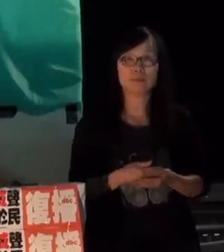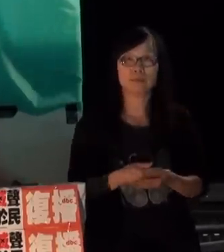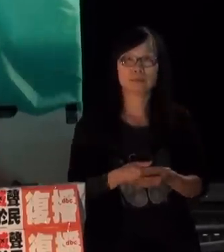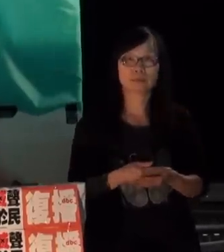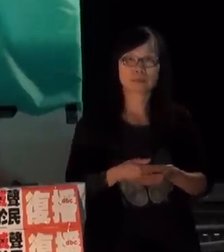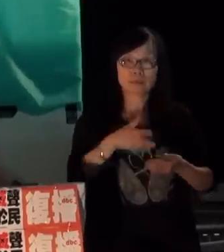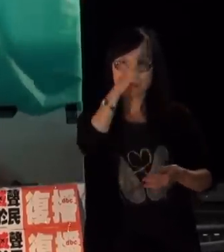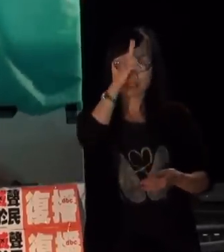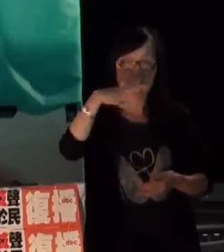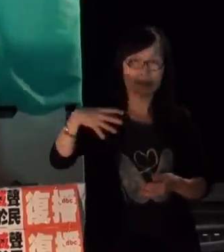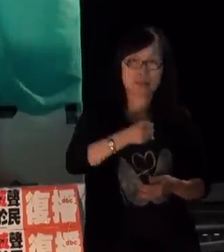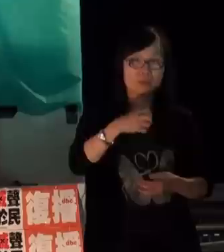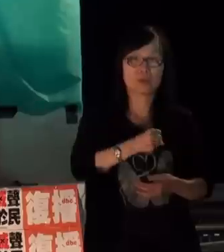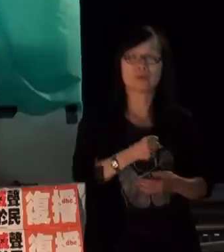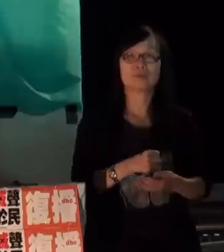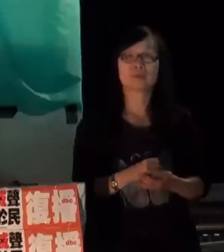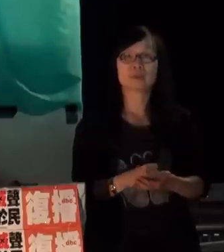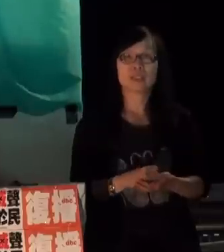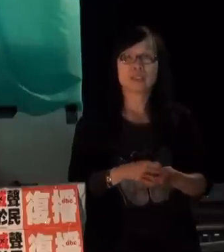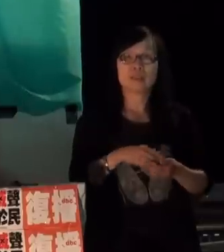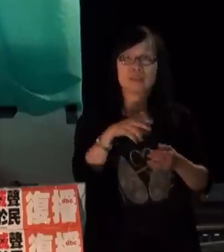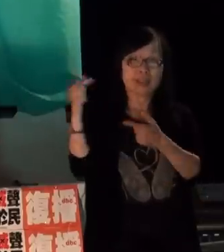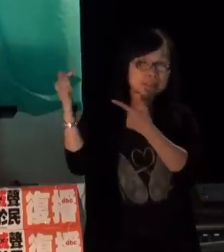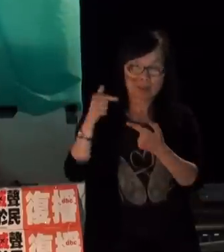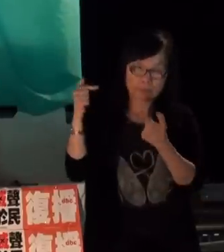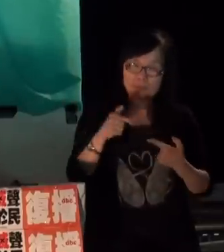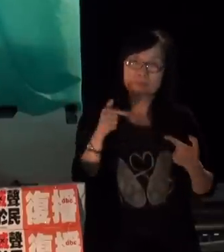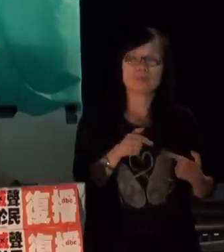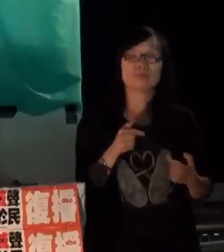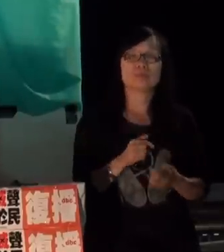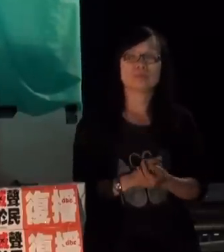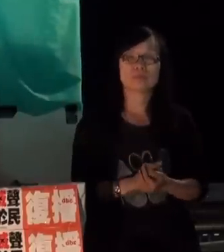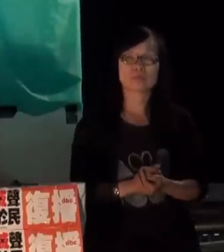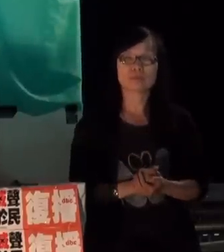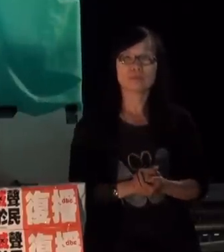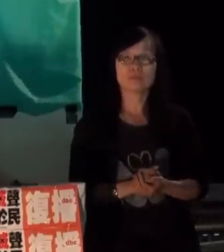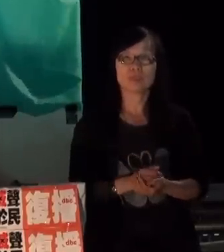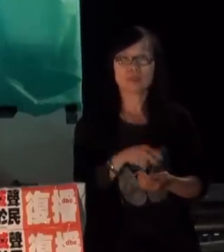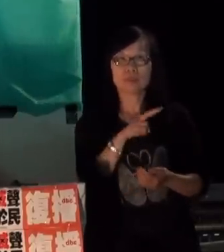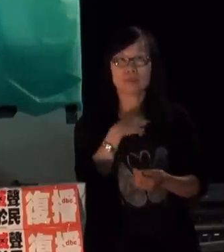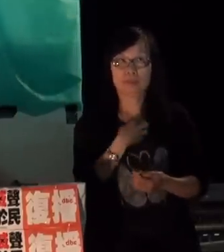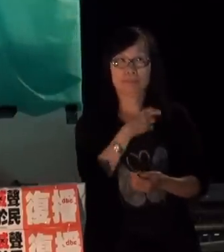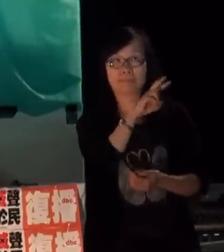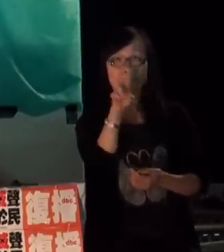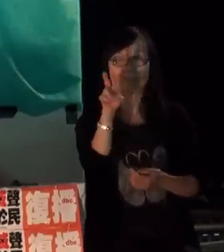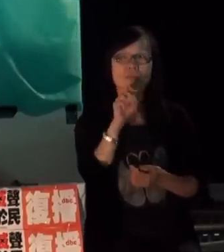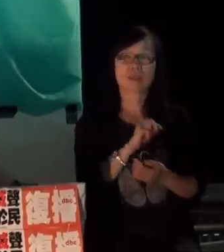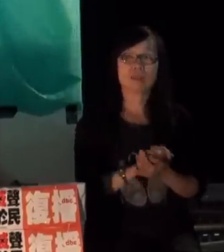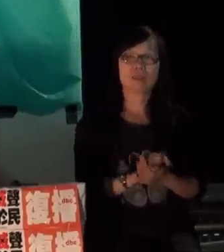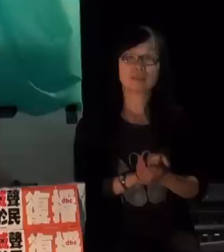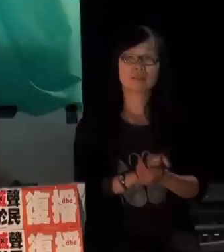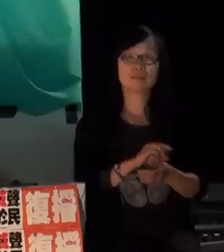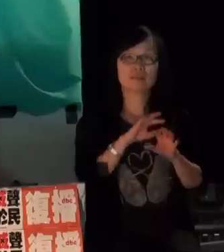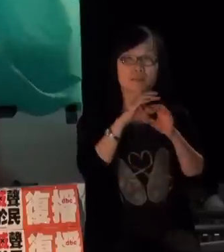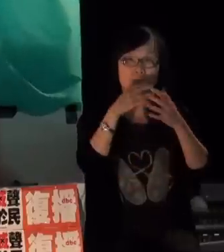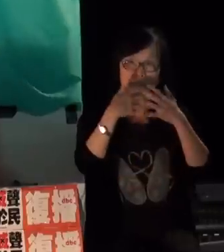個嘅政權嘅前身啊嘛，佢政策延續噶嘛。係嘛？所以你睇到噶，你睇到成件